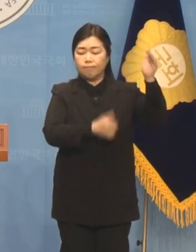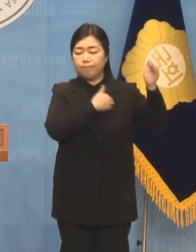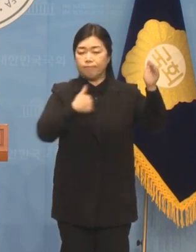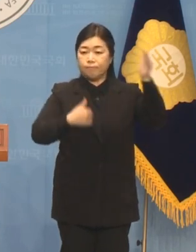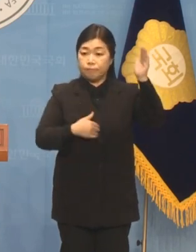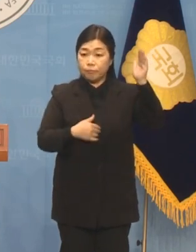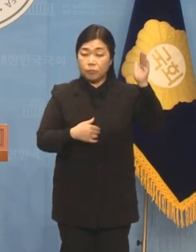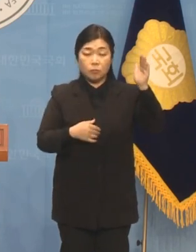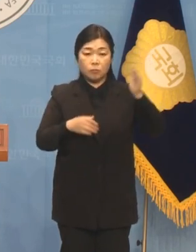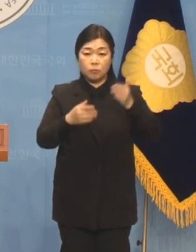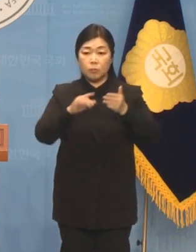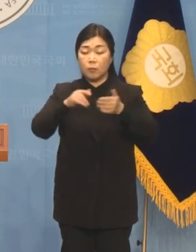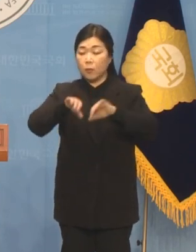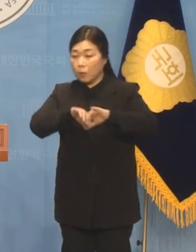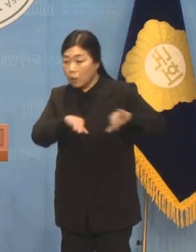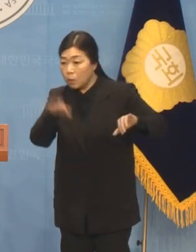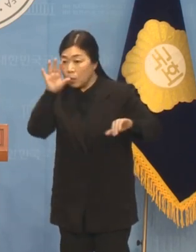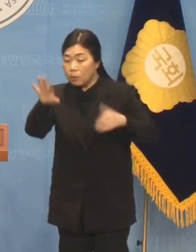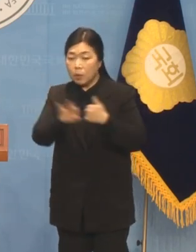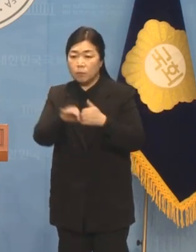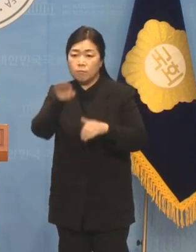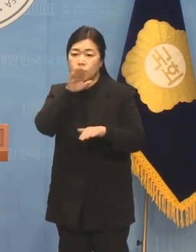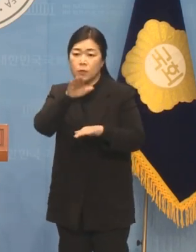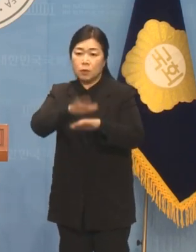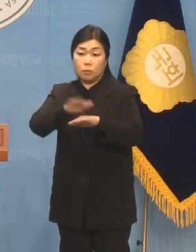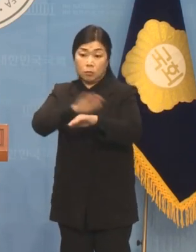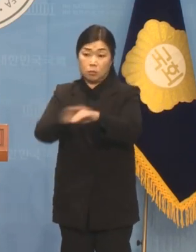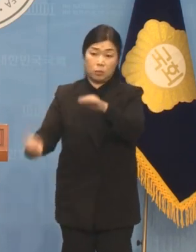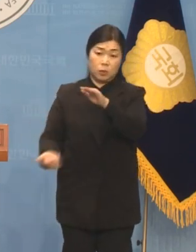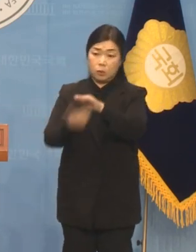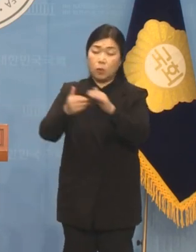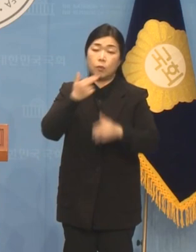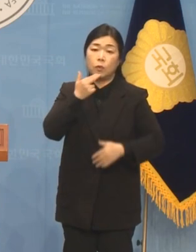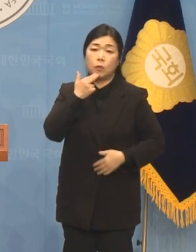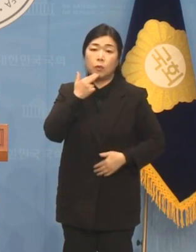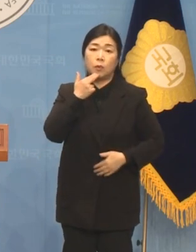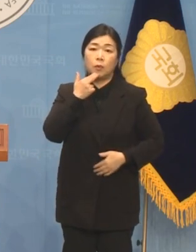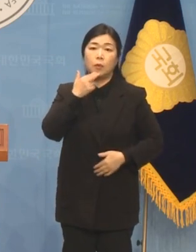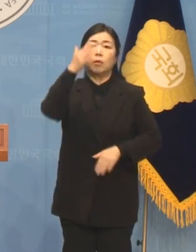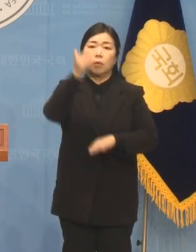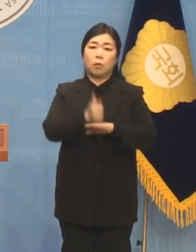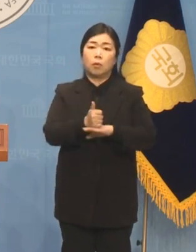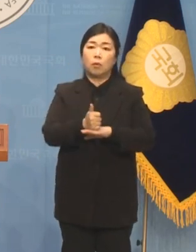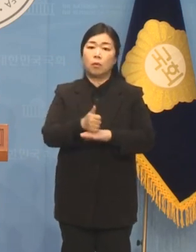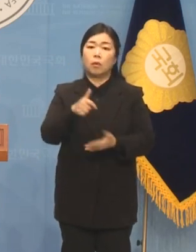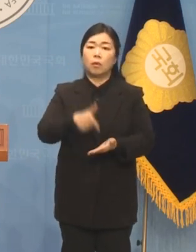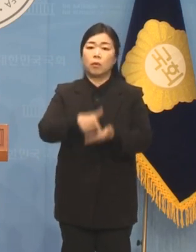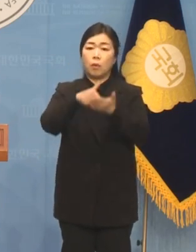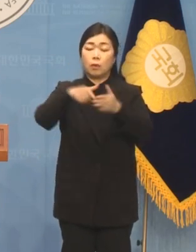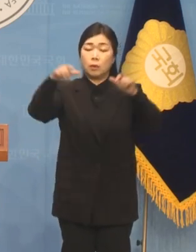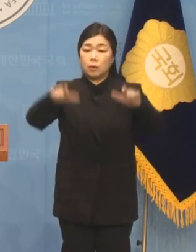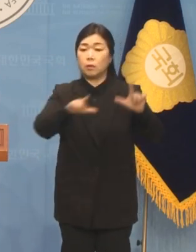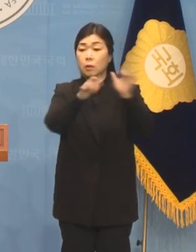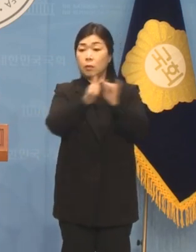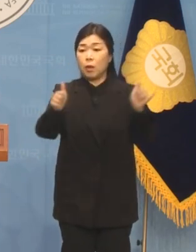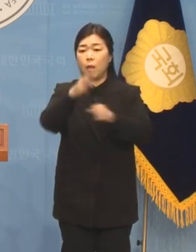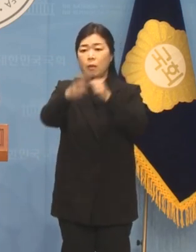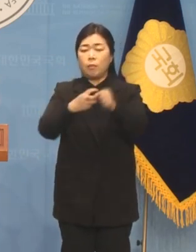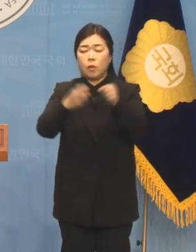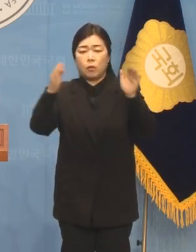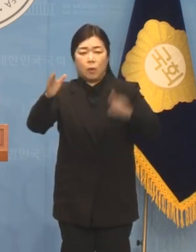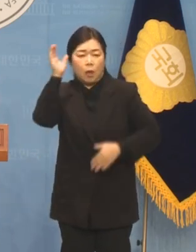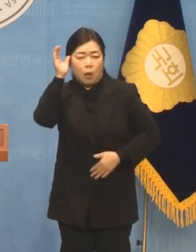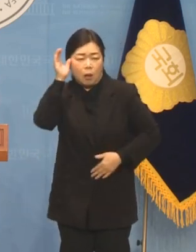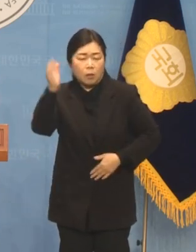진척도 없었고 결국 광진 구민들은 30년째 희망 고문을 당하게 되었다. 여기에 고민정